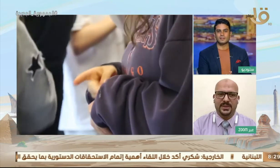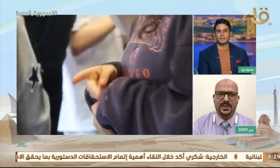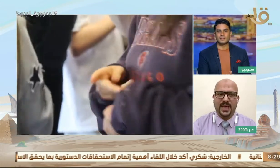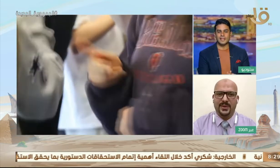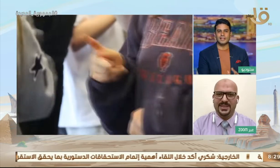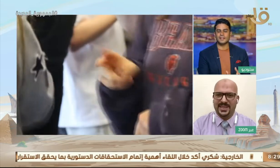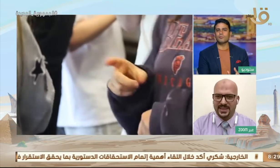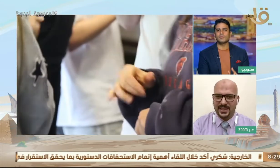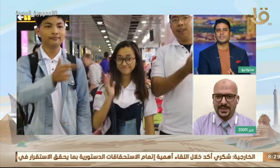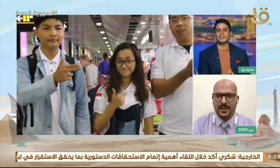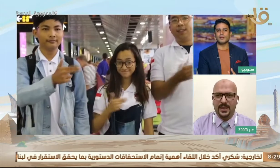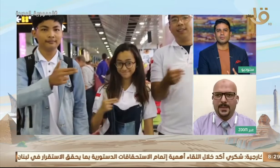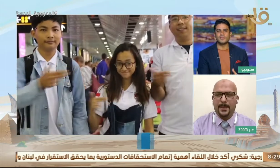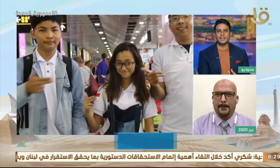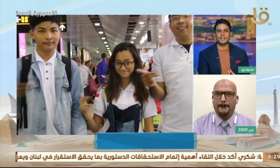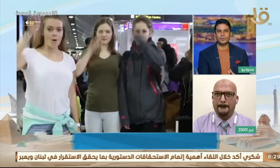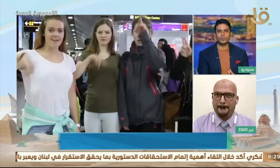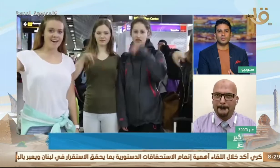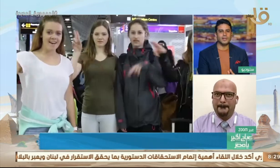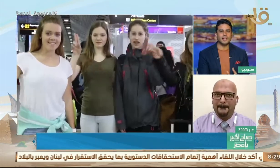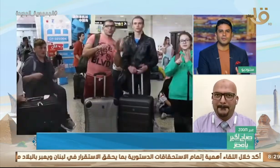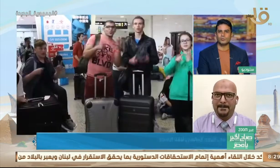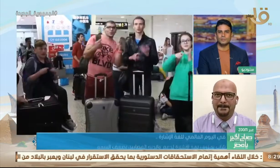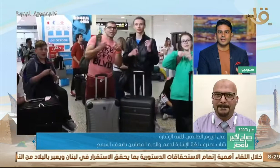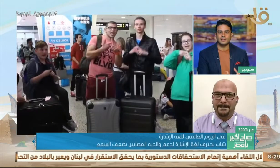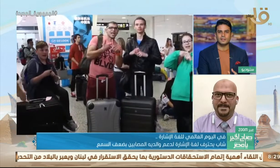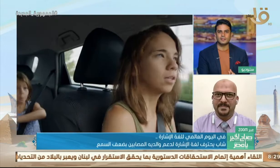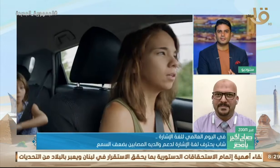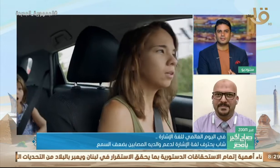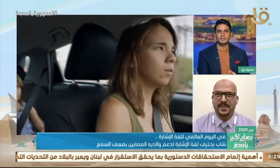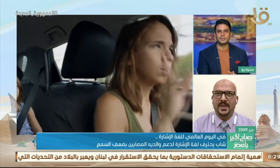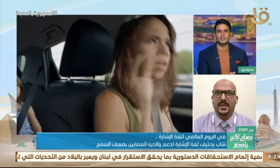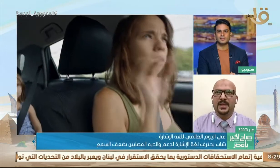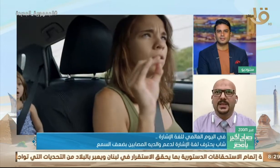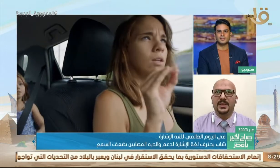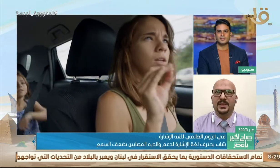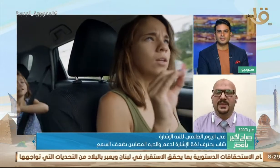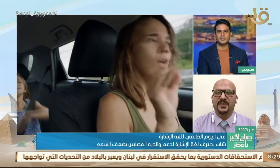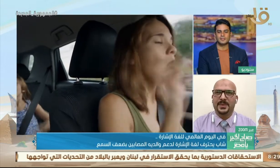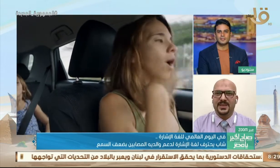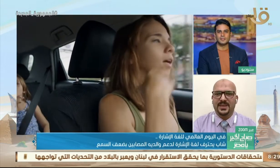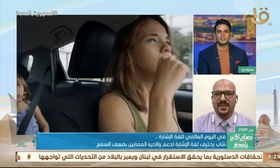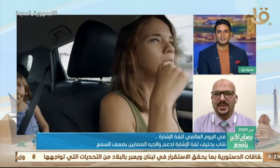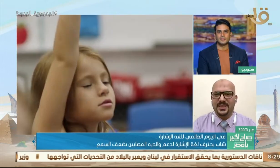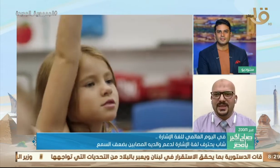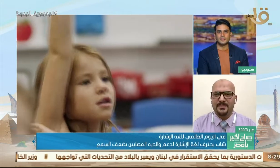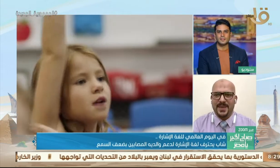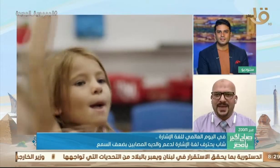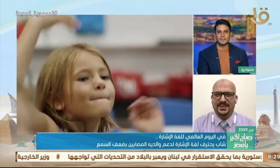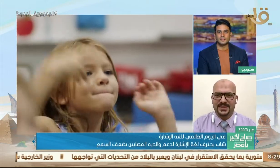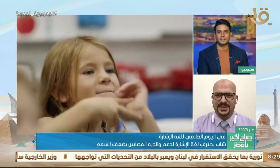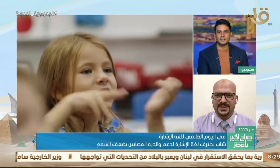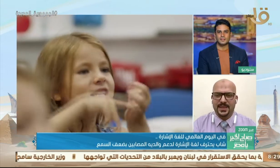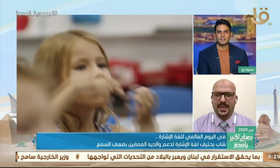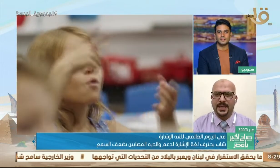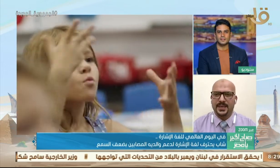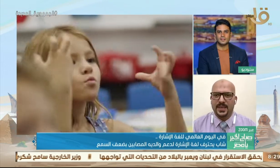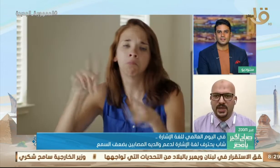فريق من ازاي حوالي سنتين. ازاي تكون الفريق ده وطبيعه عملكم ازاي؟ في بداية الأمر أنا